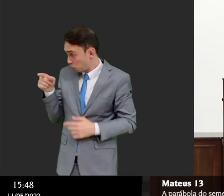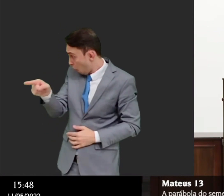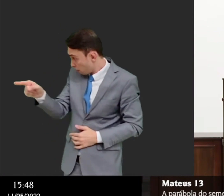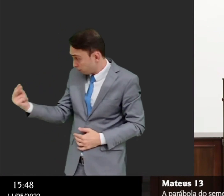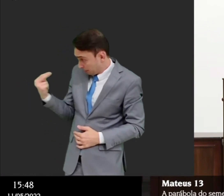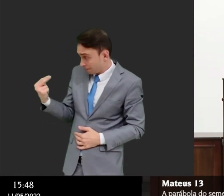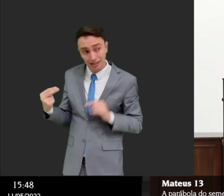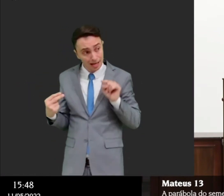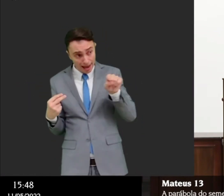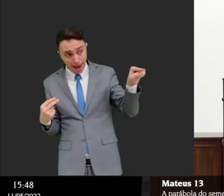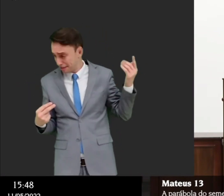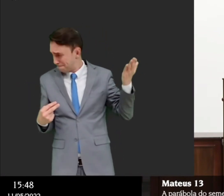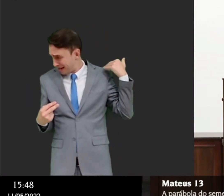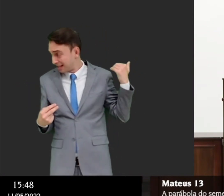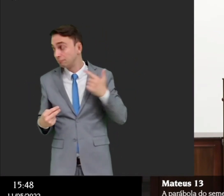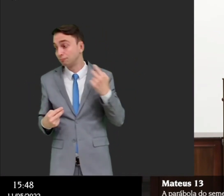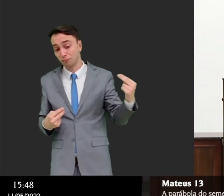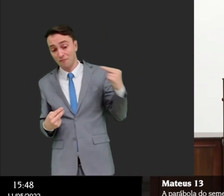e não ouviram.